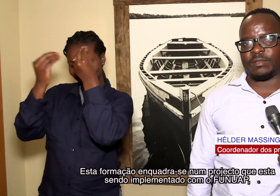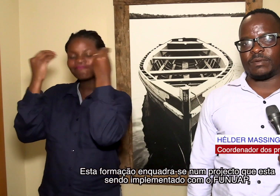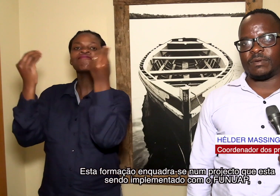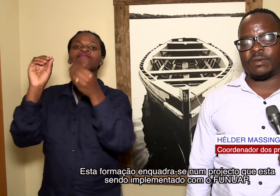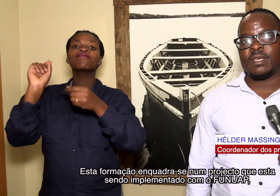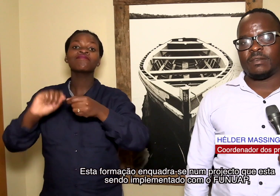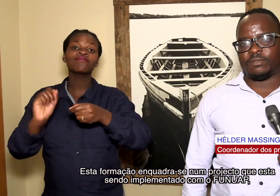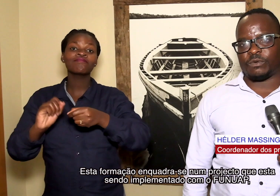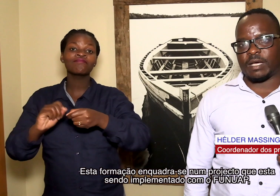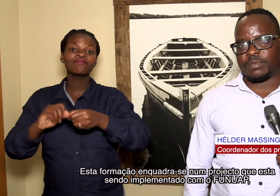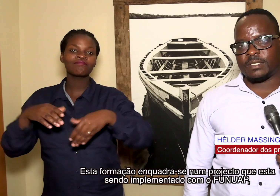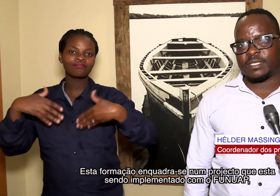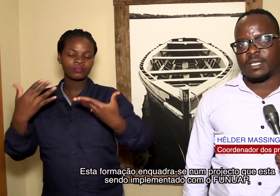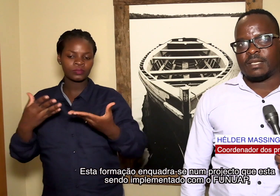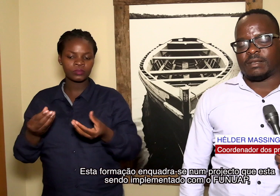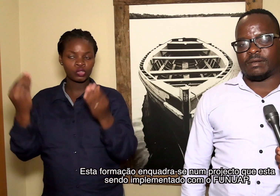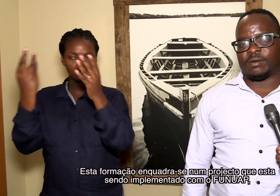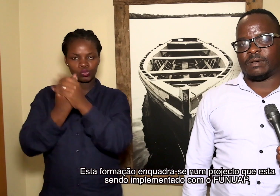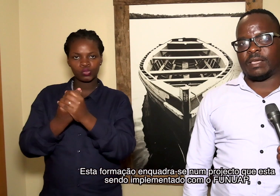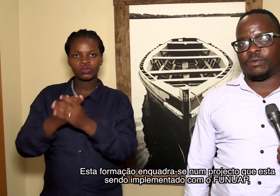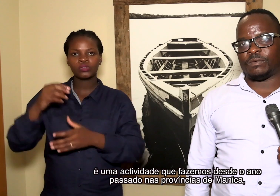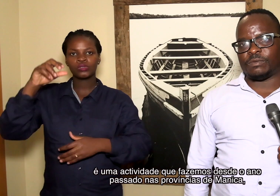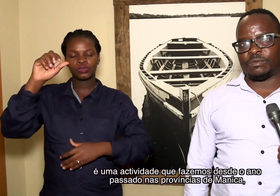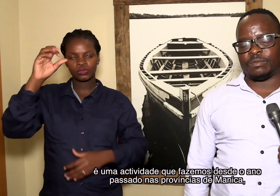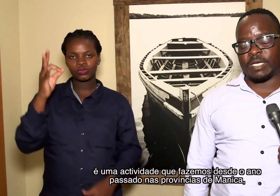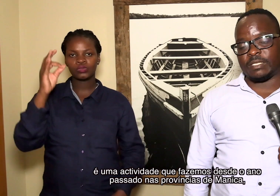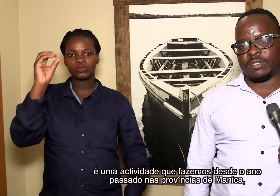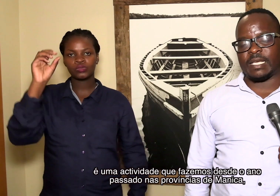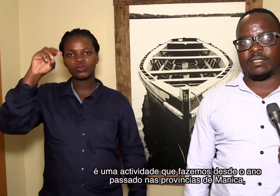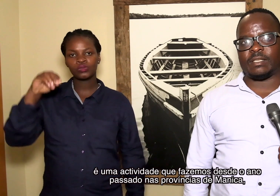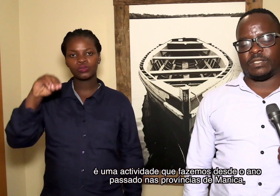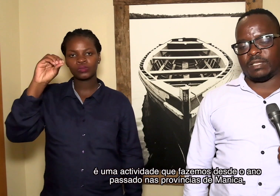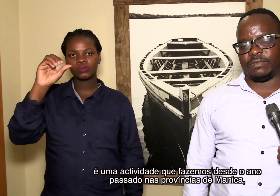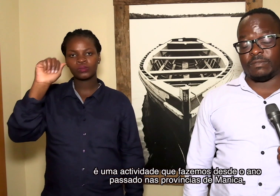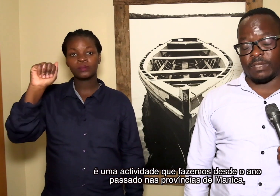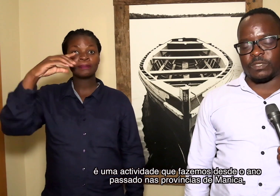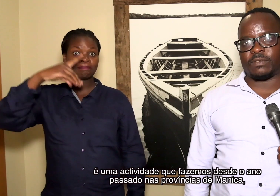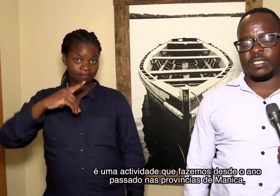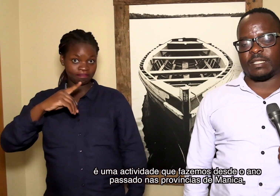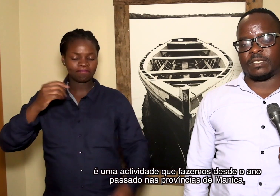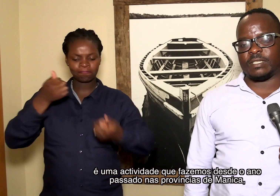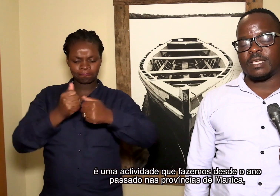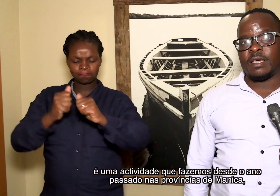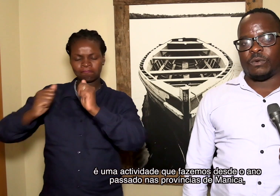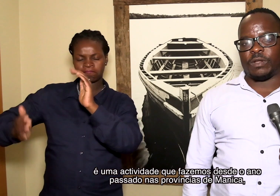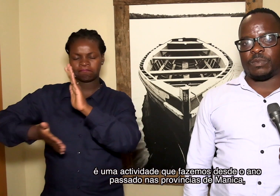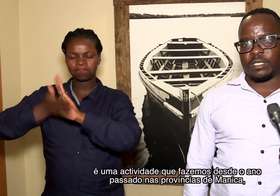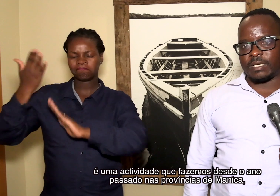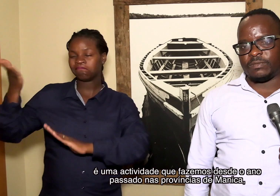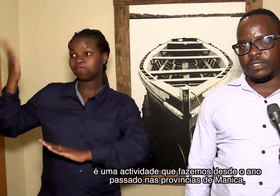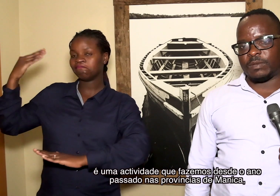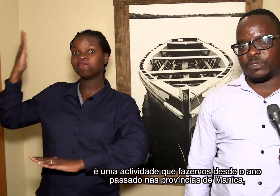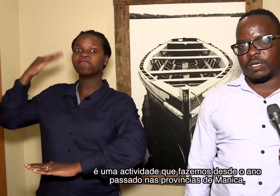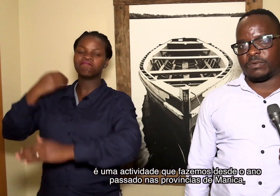implementado com o FUNOAP. É uma atividade que viemos a fazer desde o ano